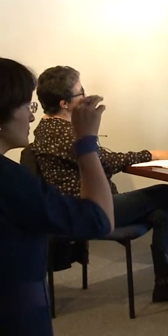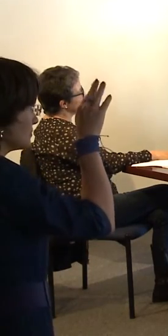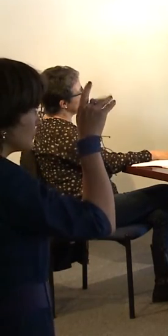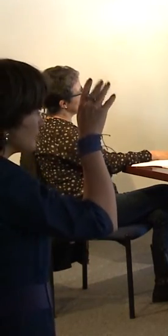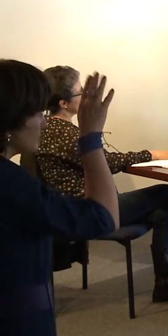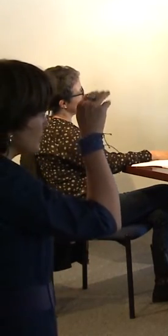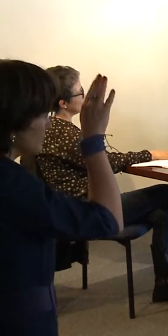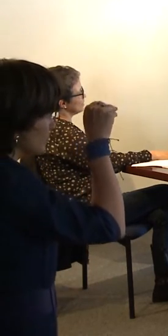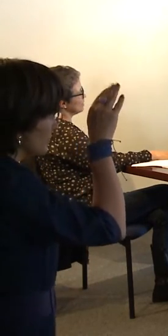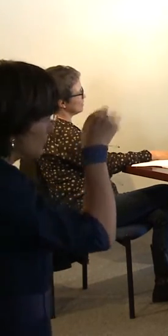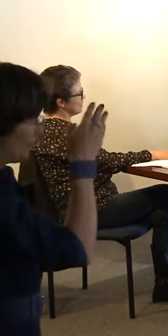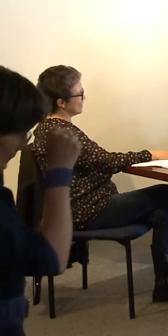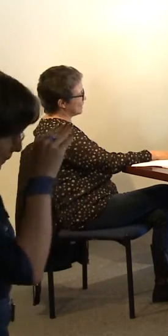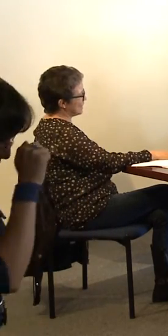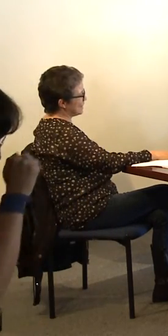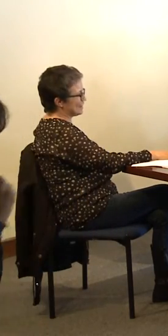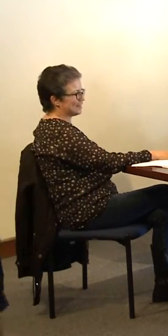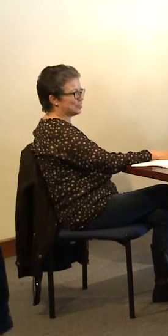Mire